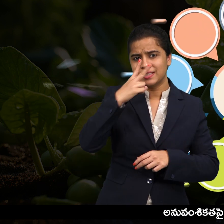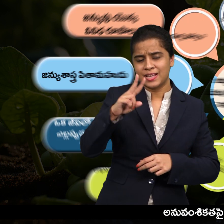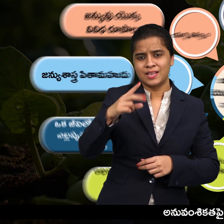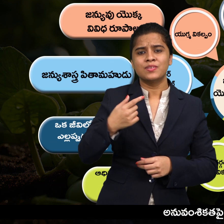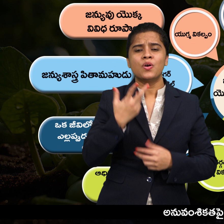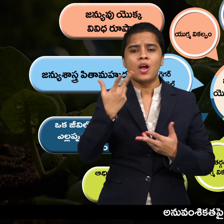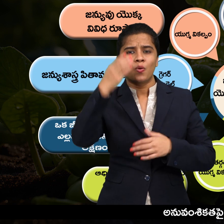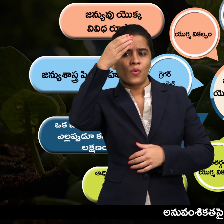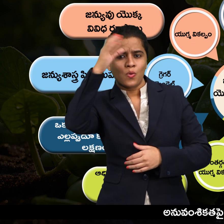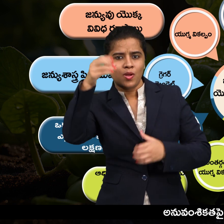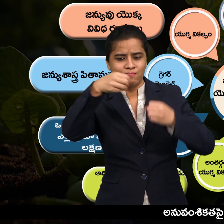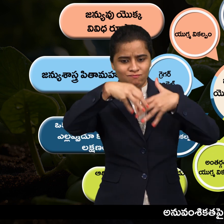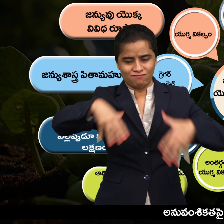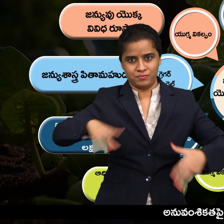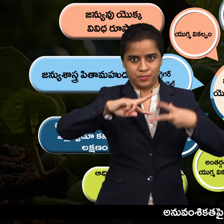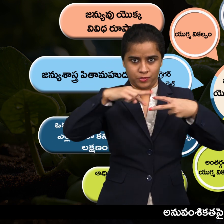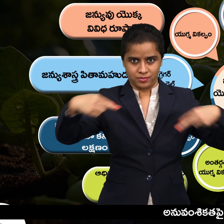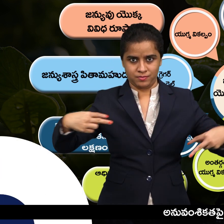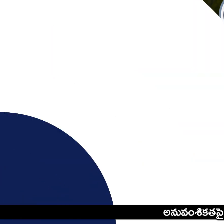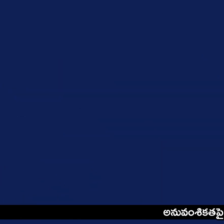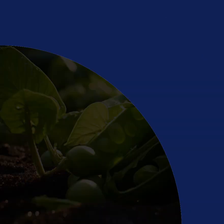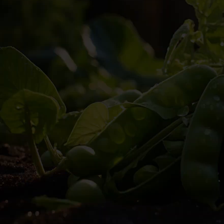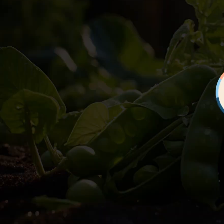ఆనువంశికతపై కాన్సెప్ట్ మ్యాప్ని చూద్దాం.